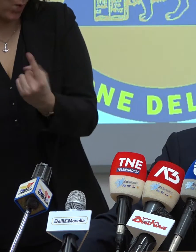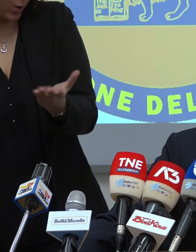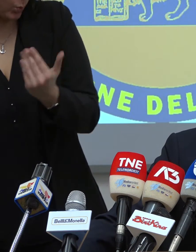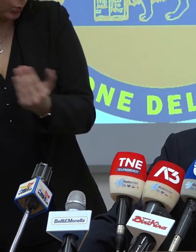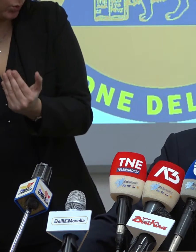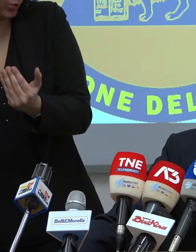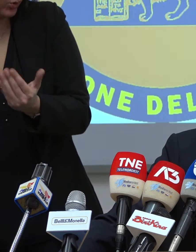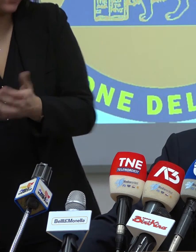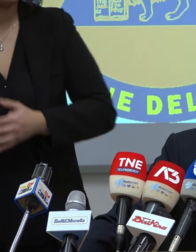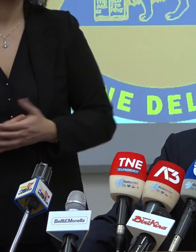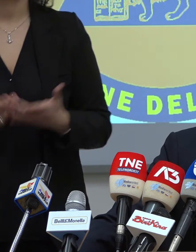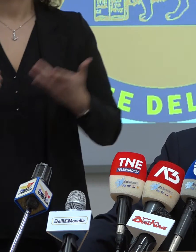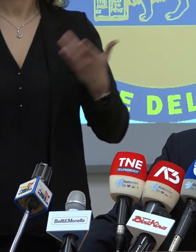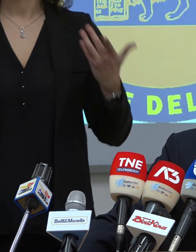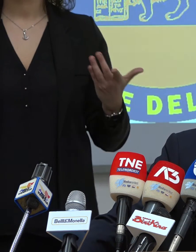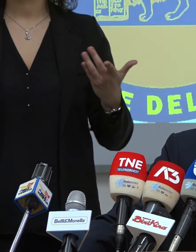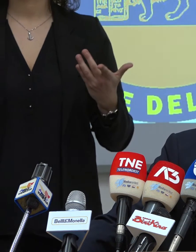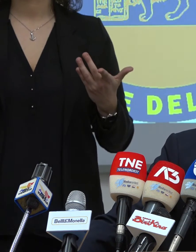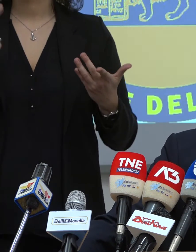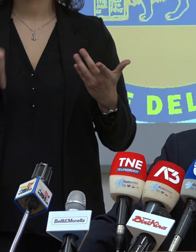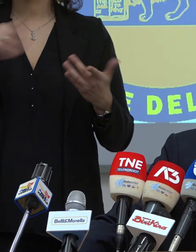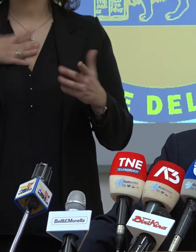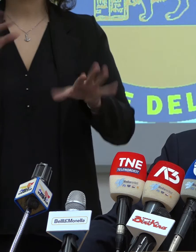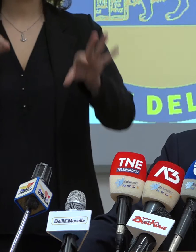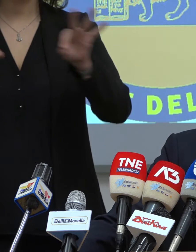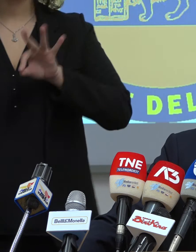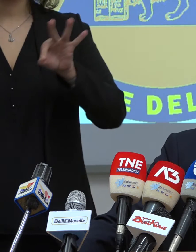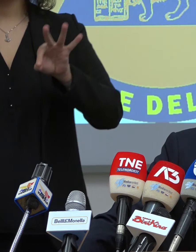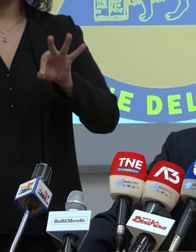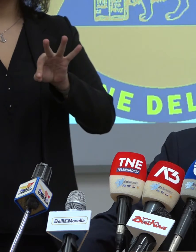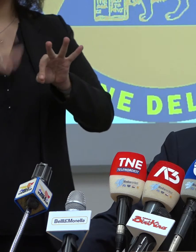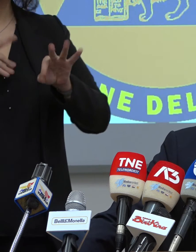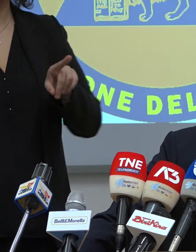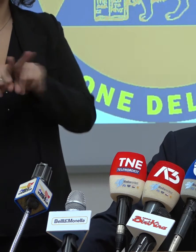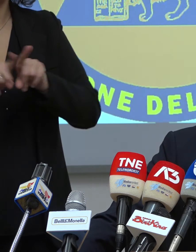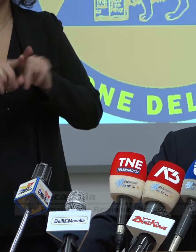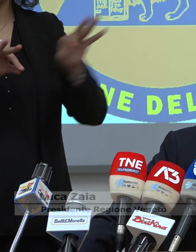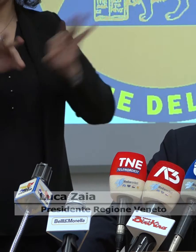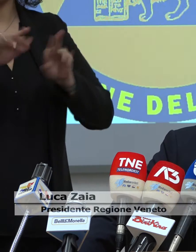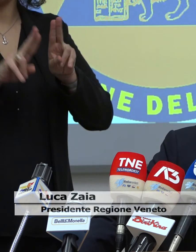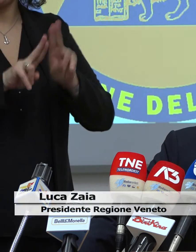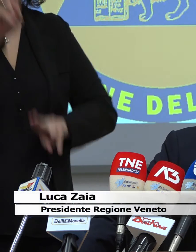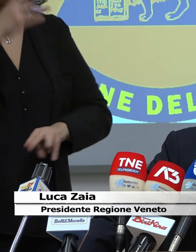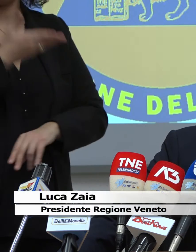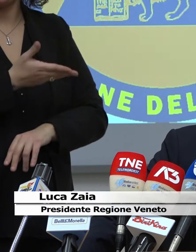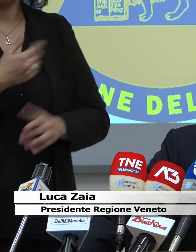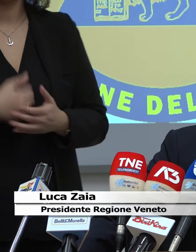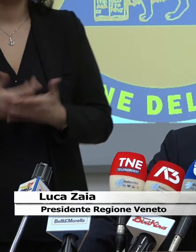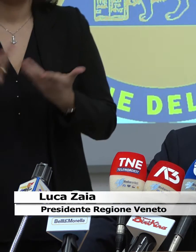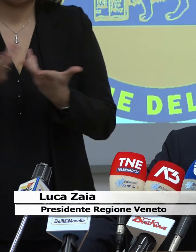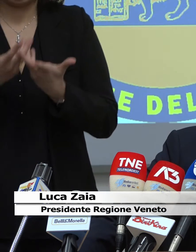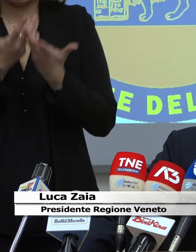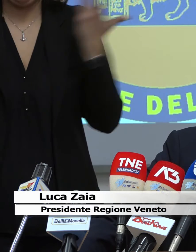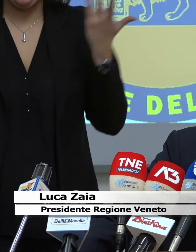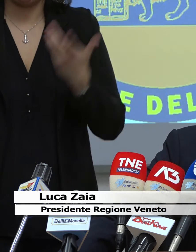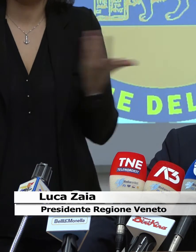assolutamente coerenti con la strategia nazionale, questo va chiarito. Ovvio è che se mi dicono che quelli sono i vaccini e loro non riescono a